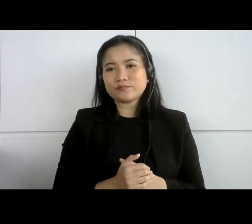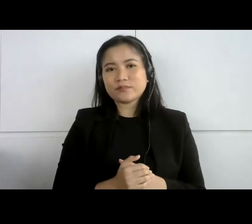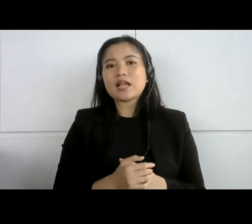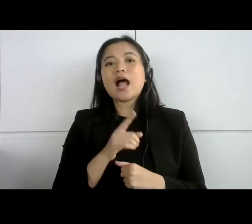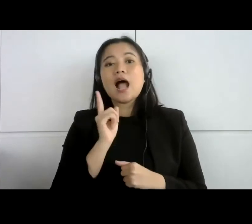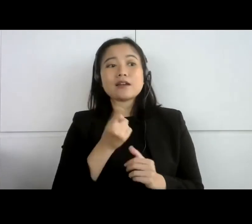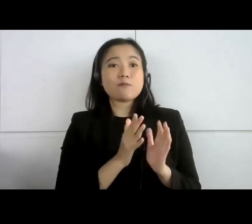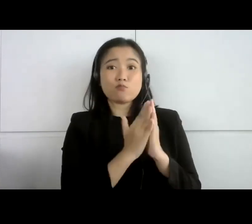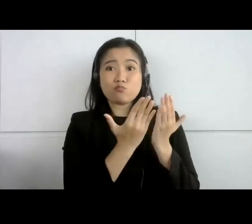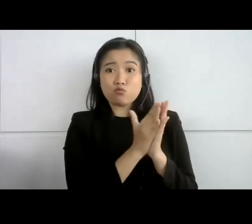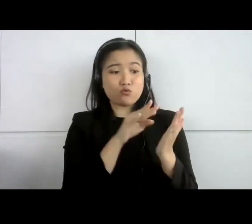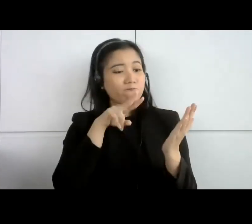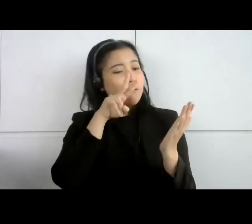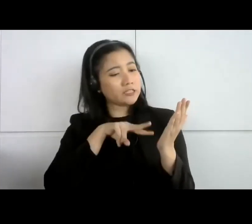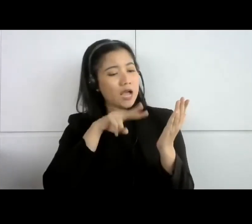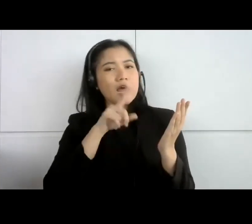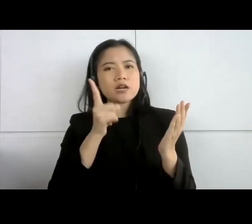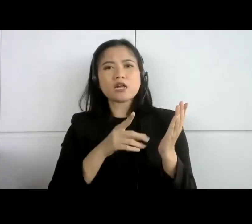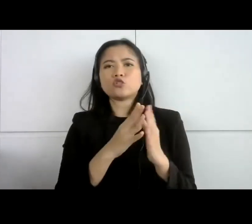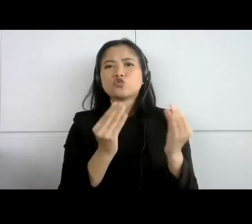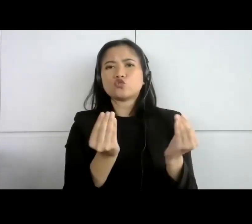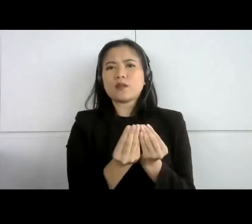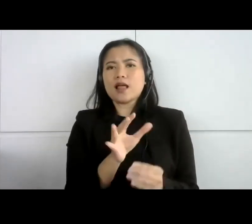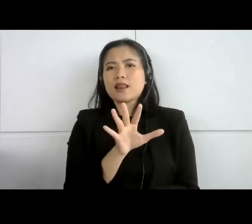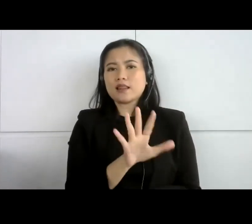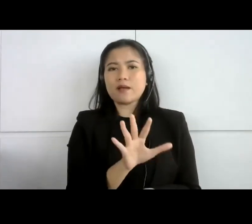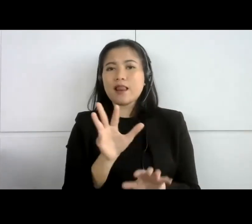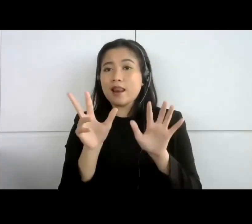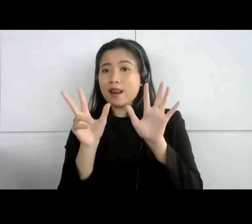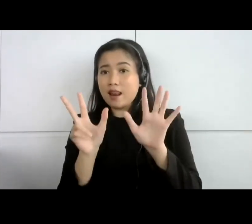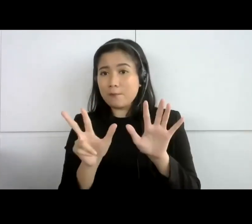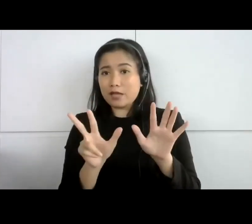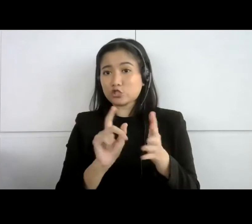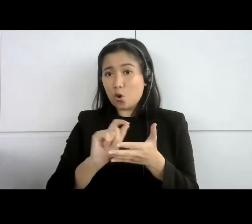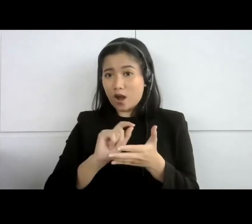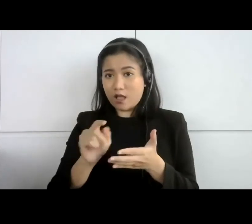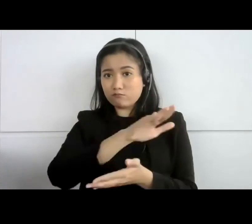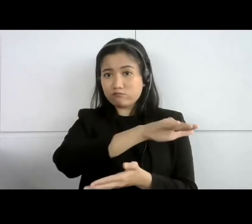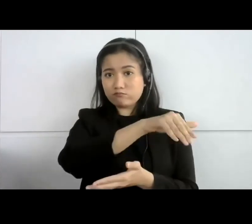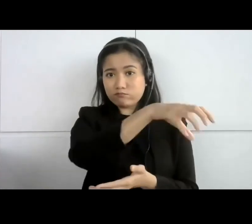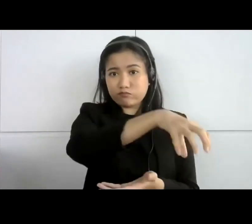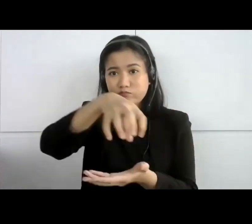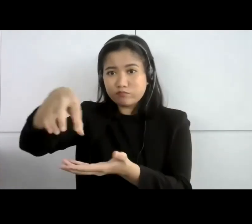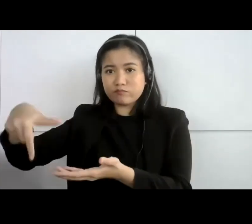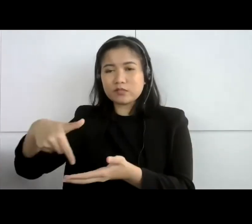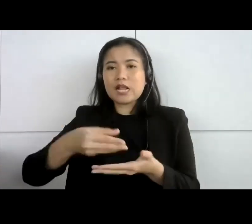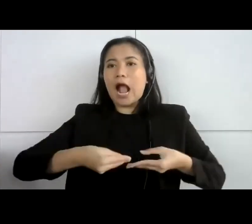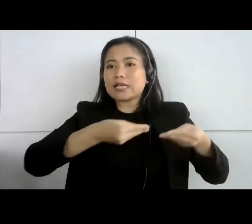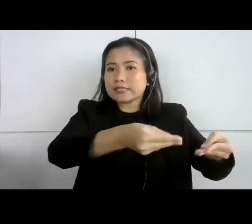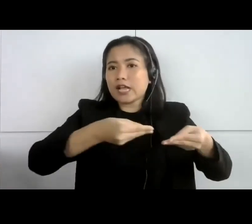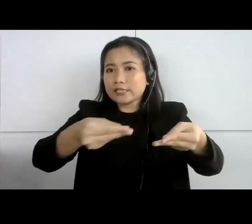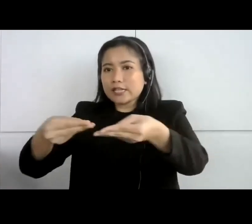bahan bacaan, jangan jumlah 58 sekolah yang sudah diberikan ya literasi, tapi